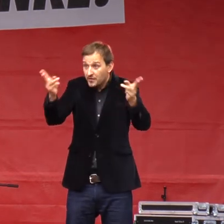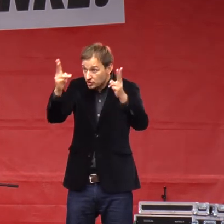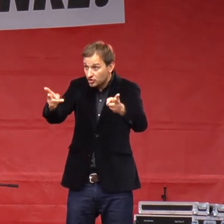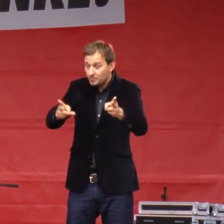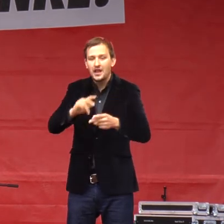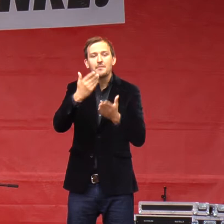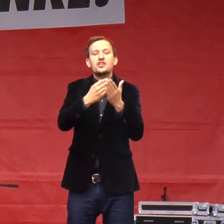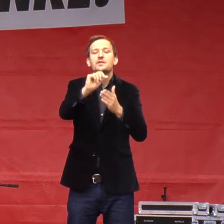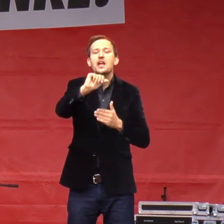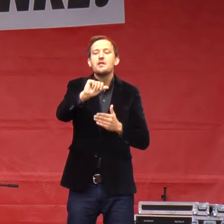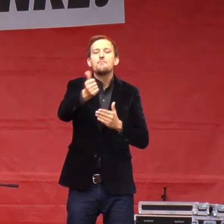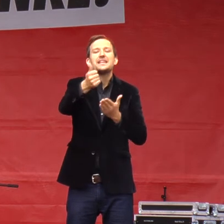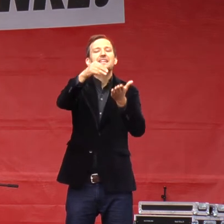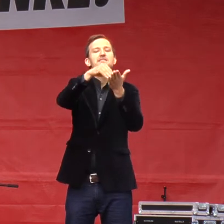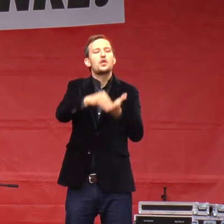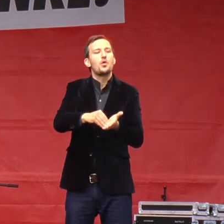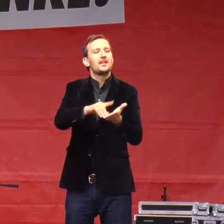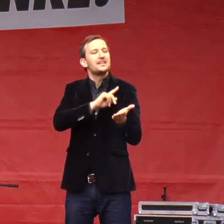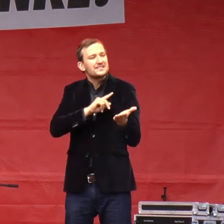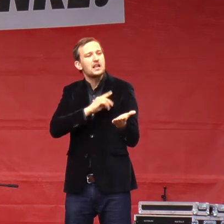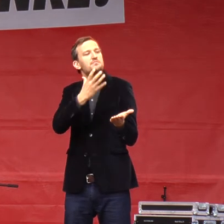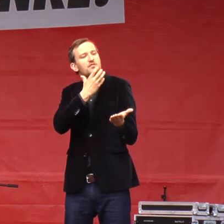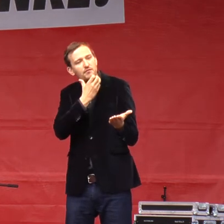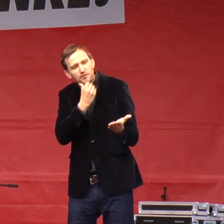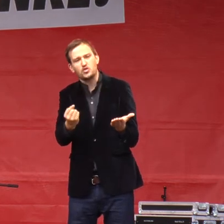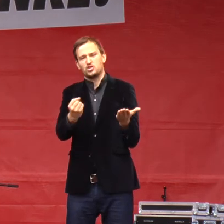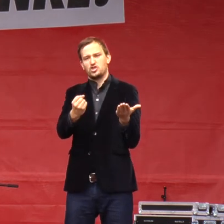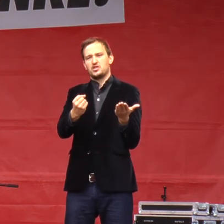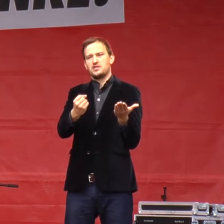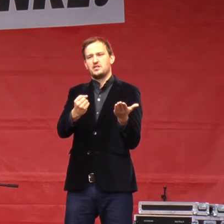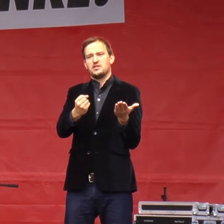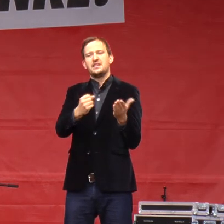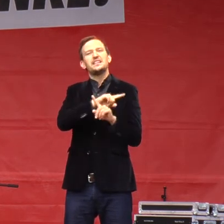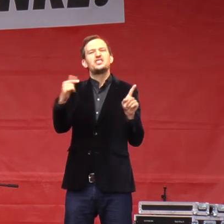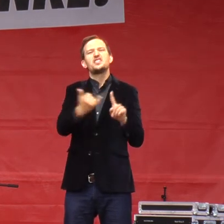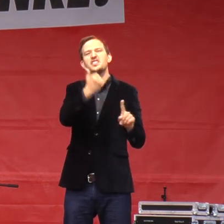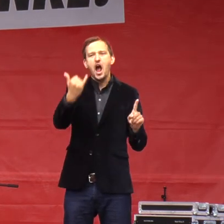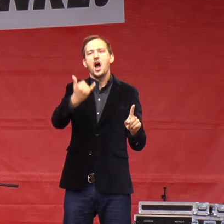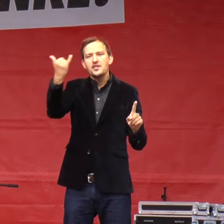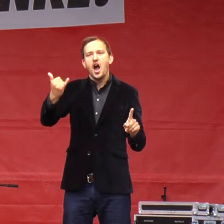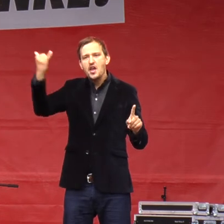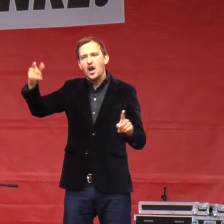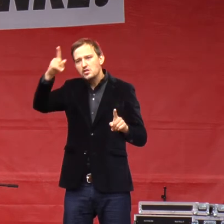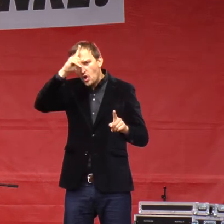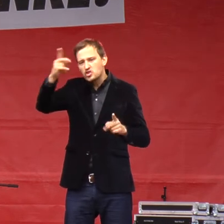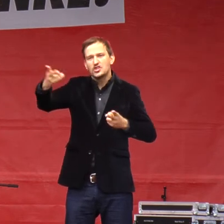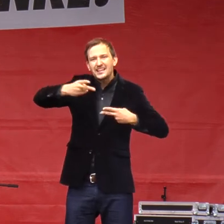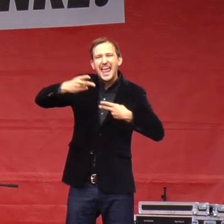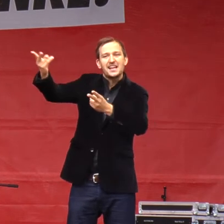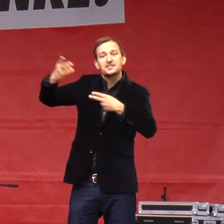den Mindestlöhnen. Ja, ich würde mir einmal wünschen, dass wir nicht jedes Jahr Exportweltmeister bei